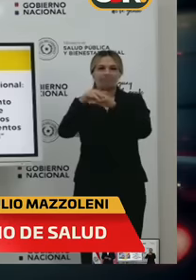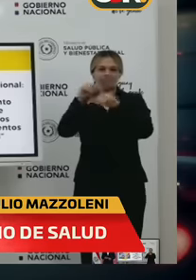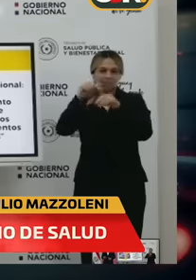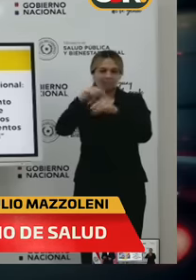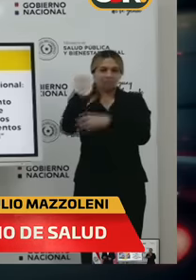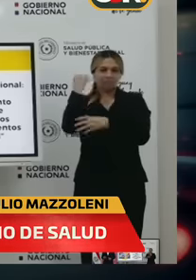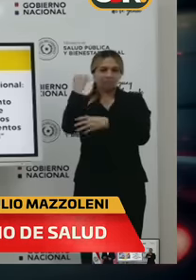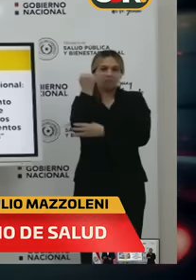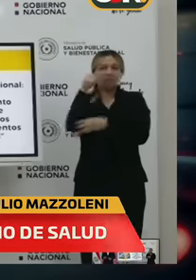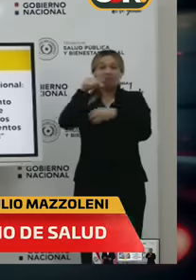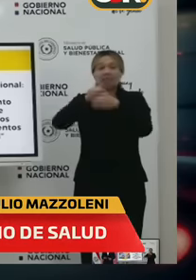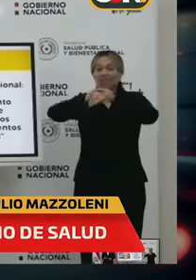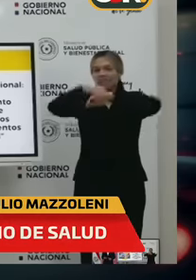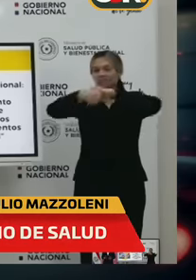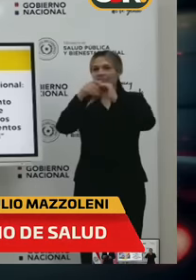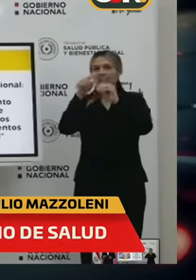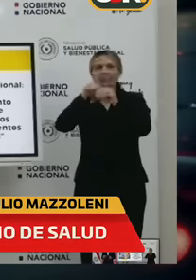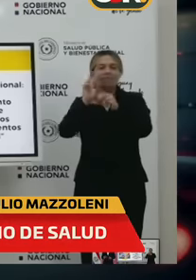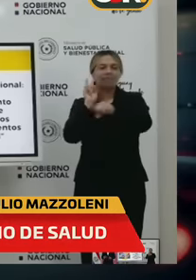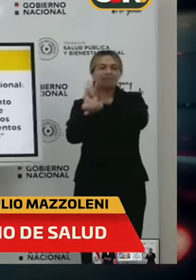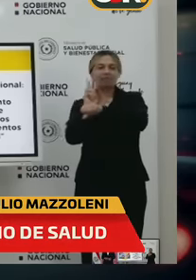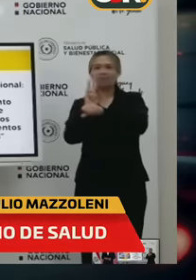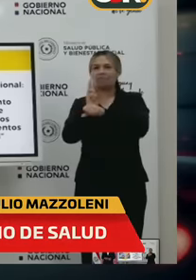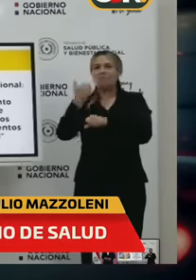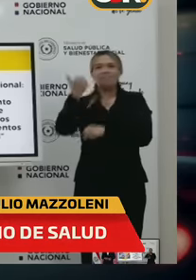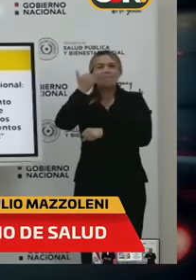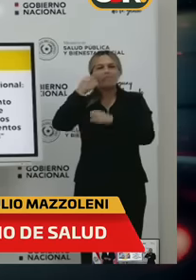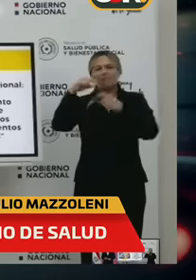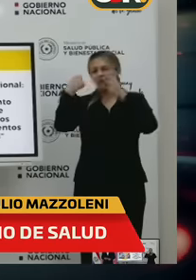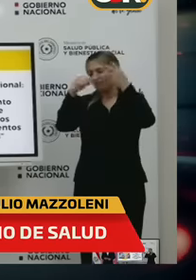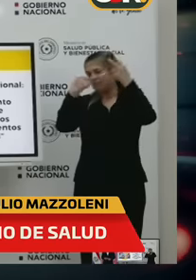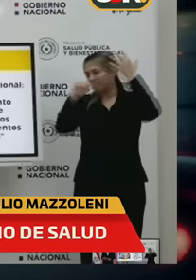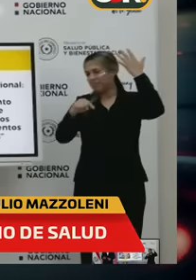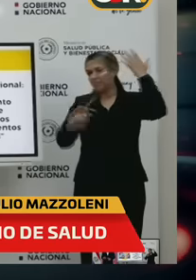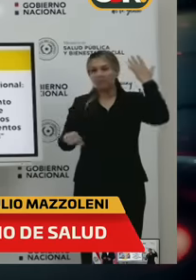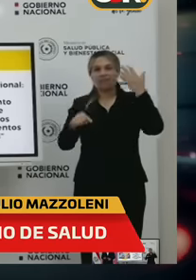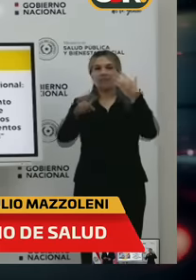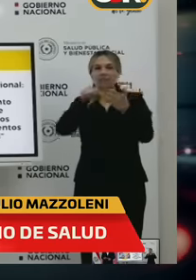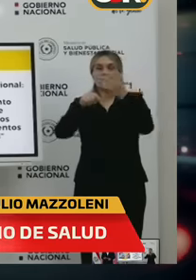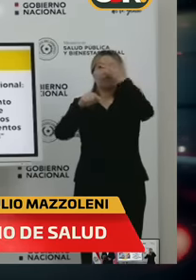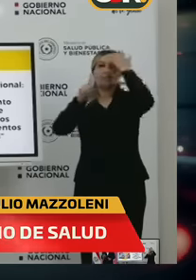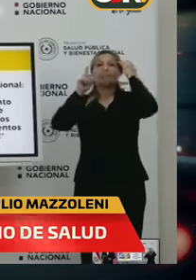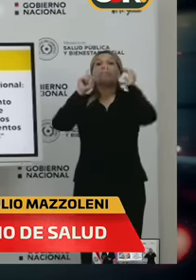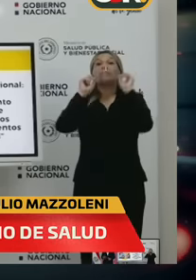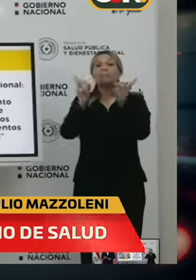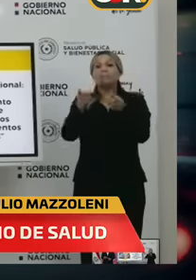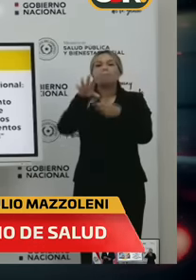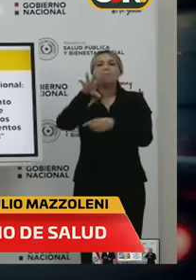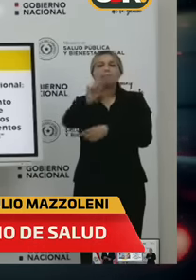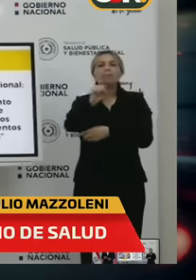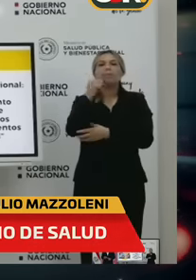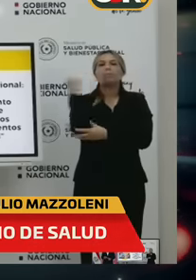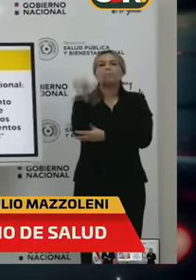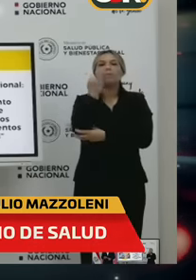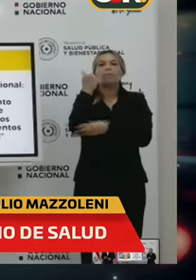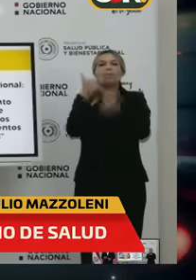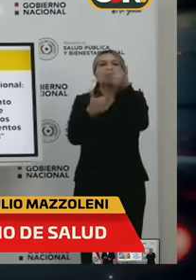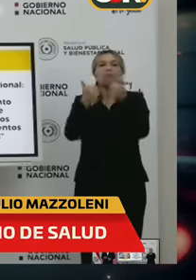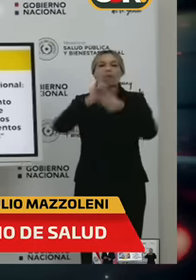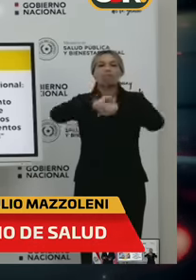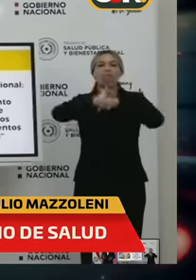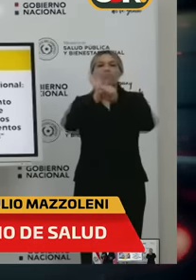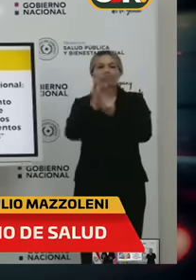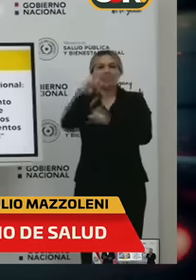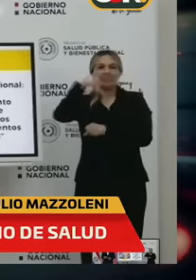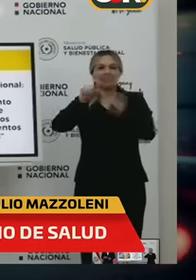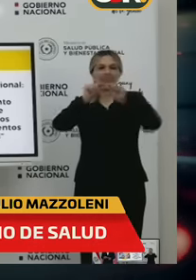prevenir un sinnúmero de enfermedades, pero que cobra particularmente particular importancia en nuestro país en medio de la pandemia del